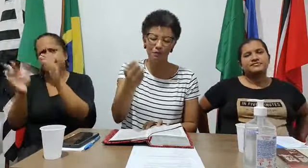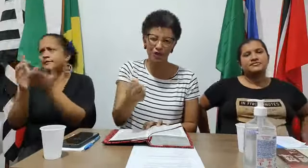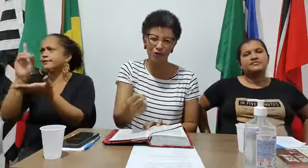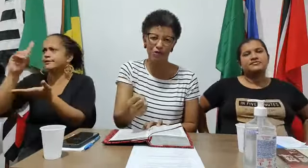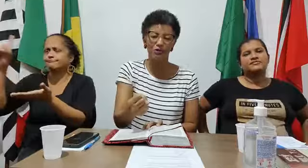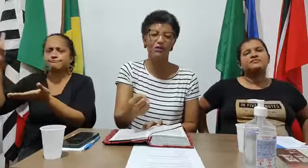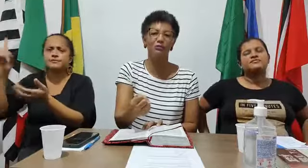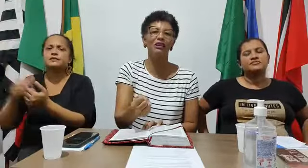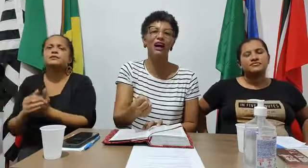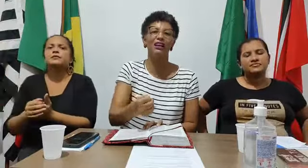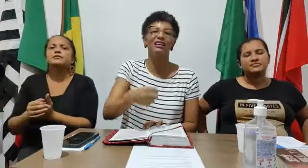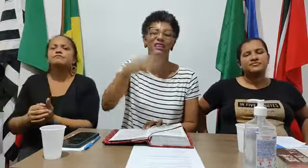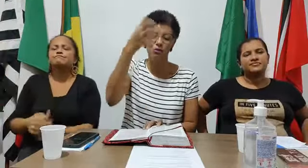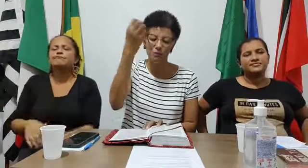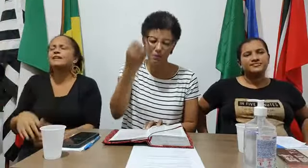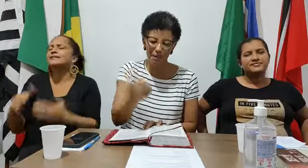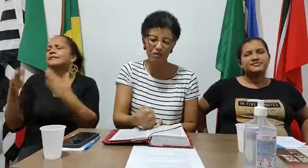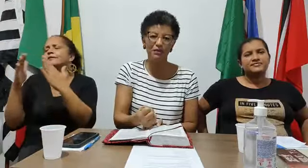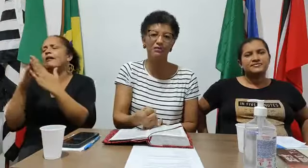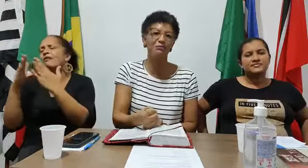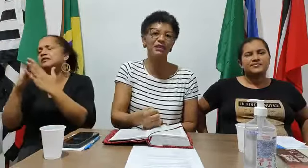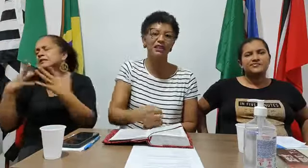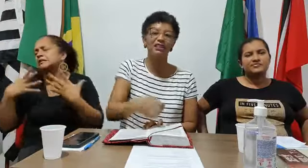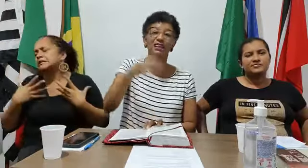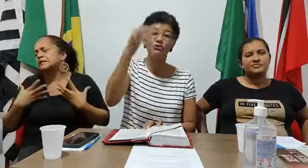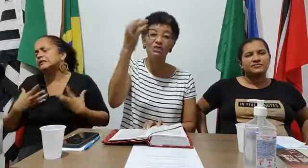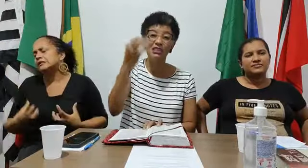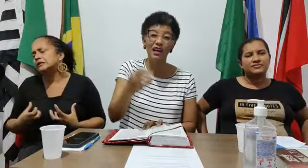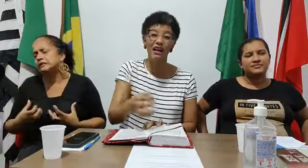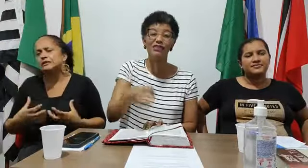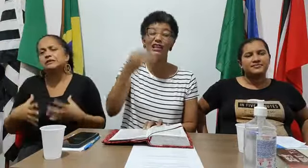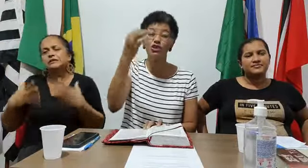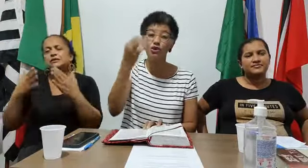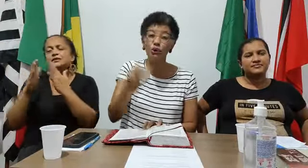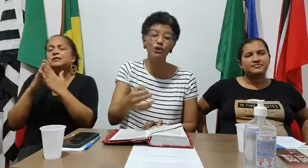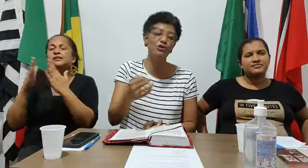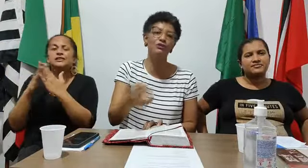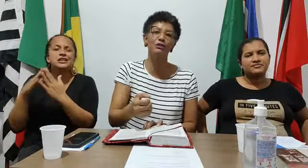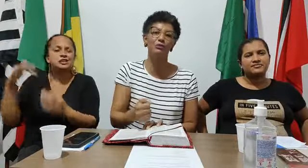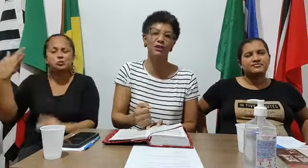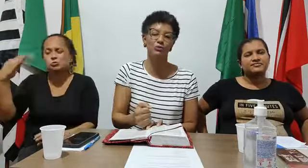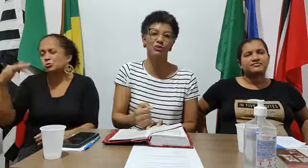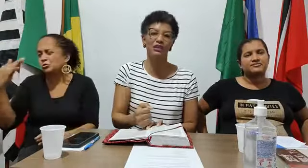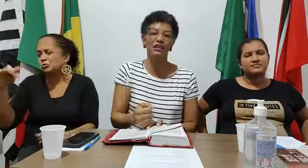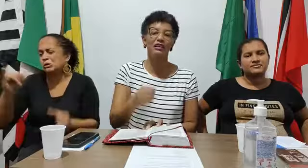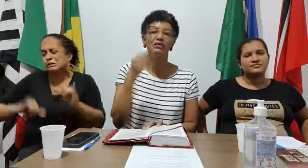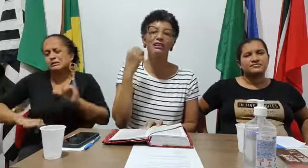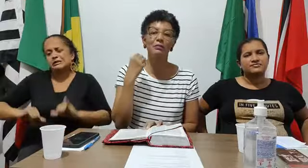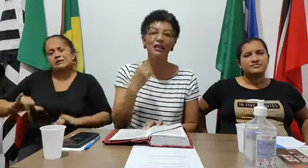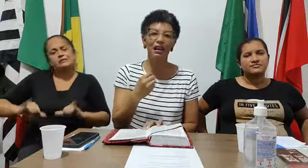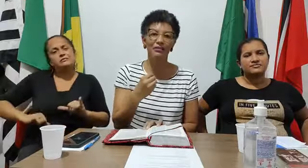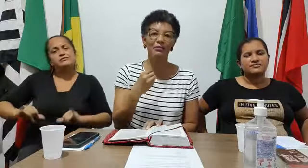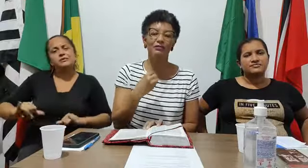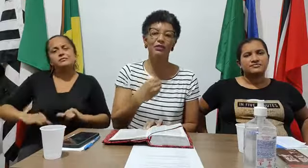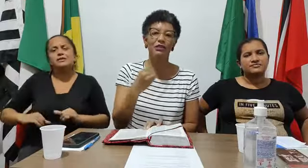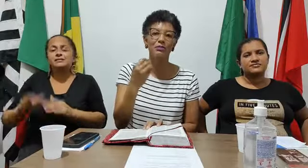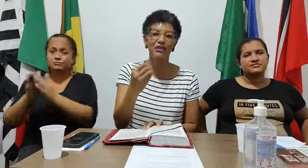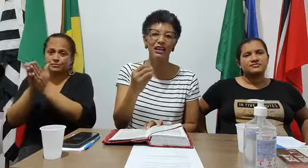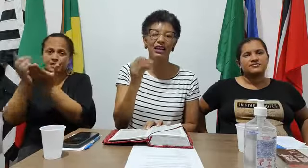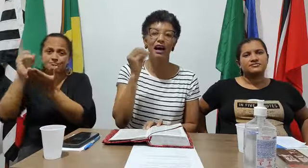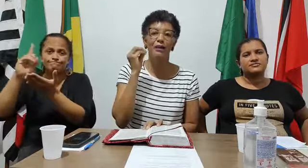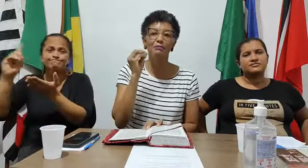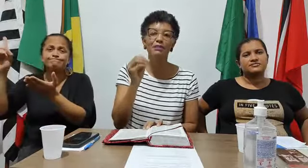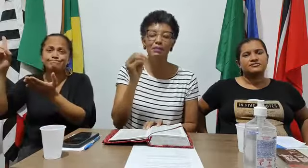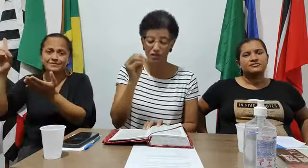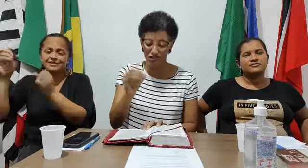um peso para o lar, traz um peso para a família, traz um desgaste, traz dor e sofrimento para a esposa. Então essa palavra é para você,